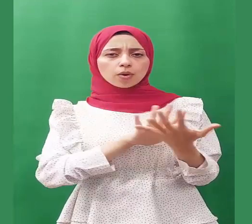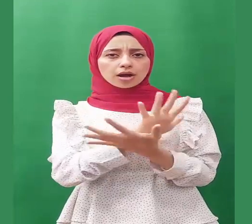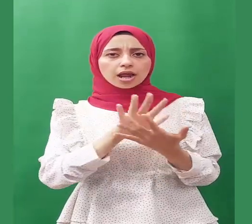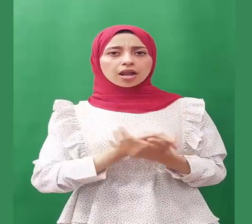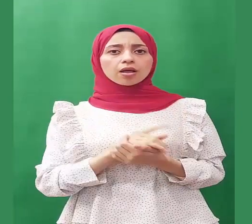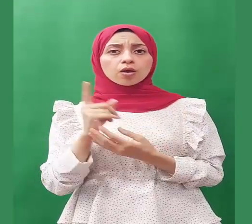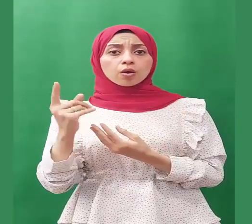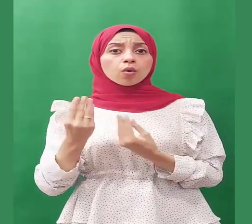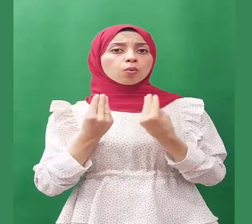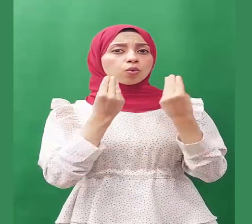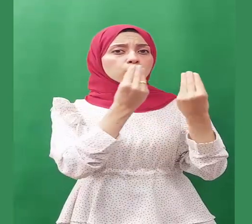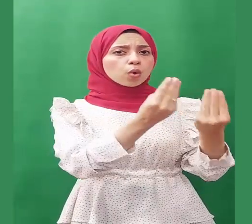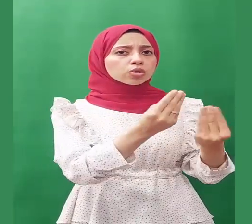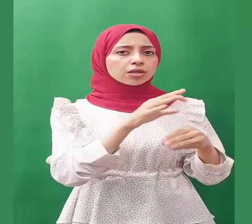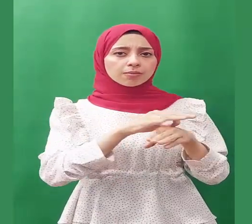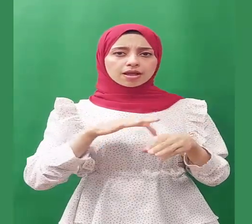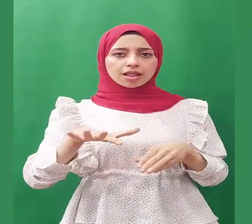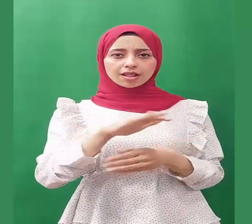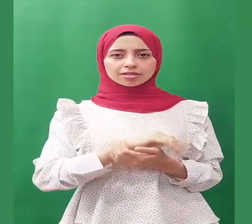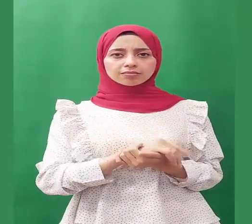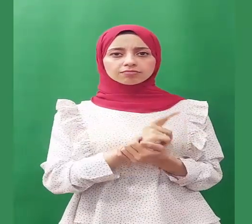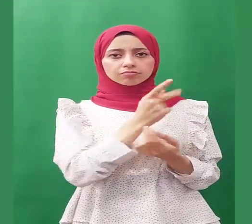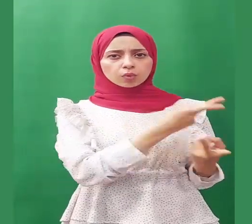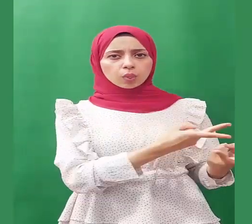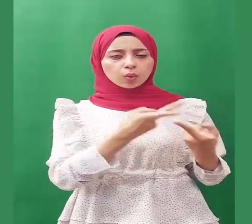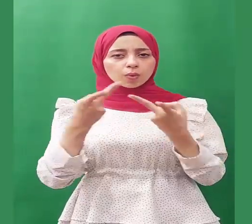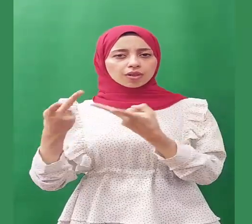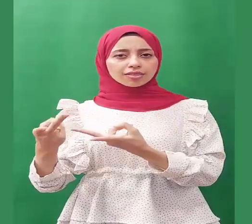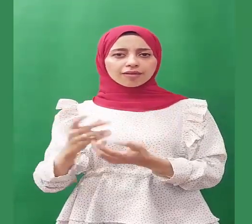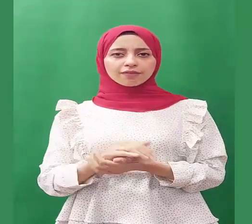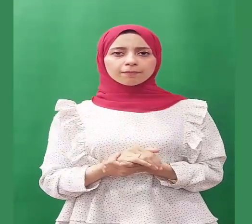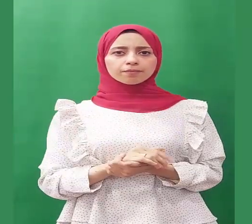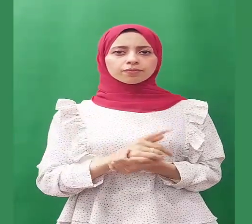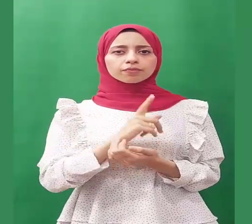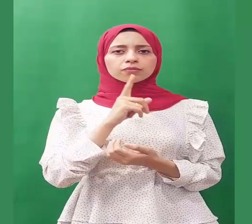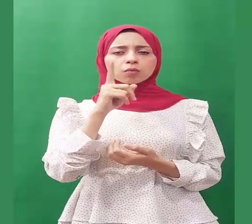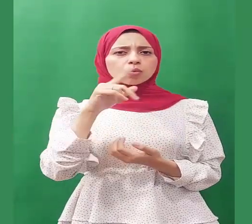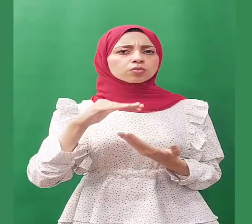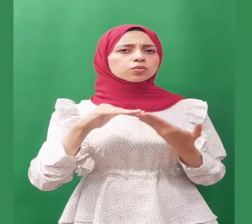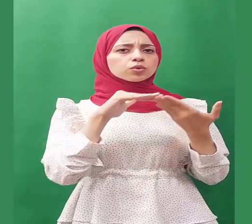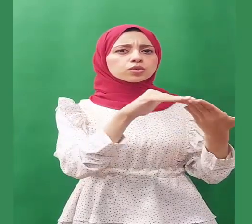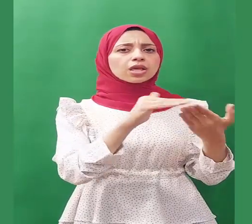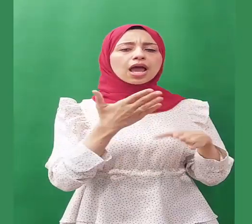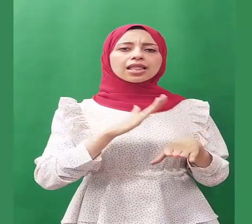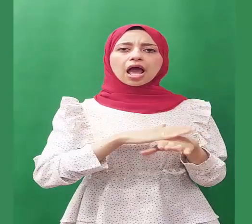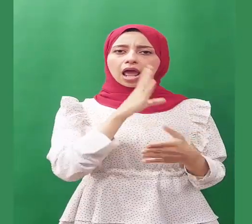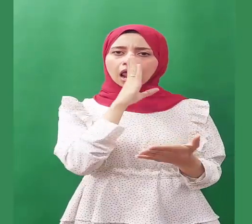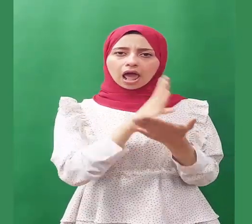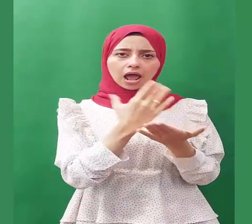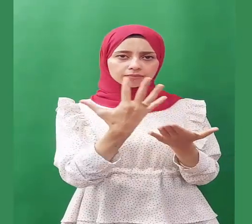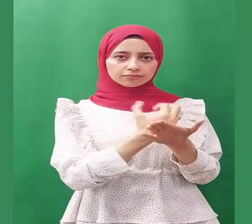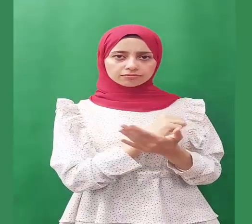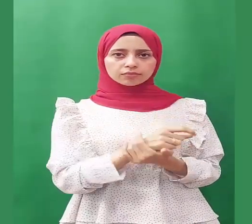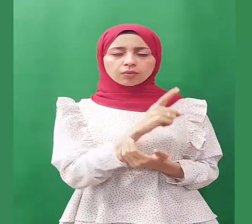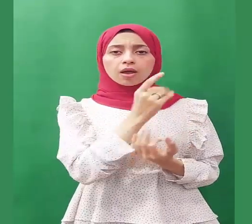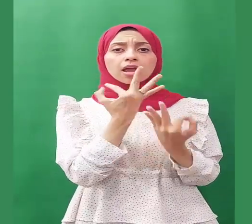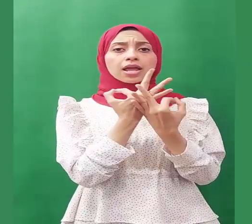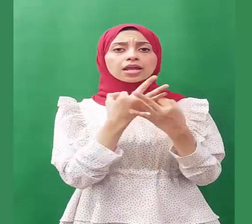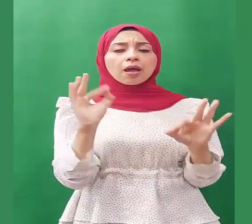وتكسب المعدوم وتقري الضيف وتعين على نوائب الحق ومع شمول طيب اخلاق